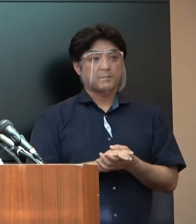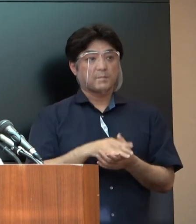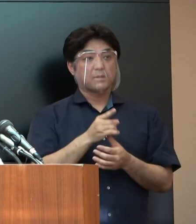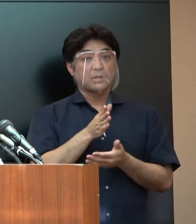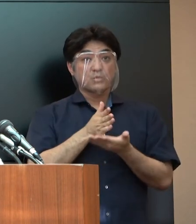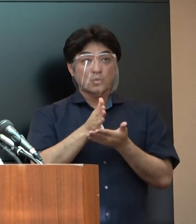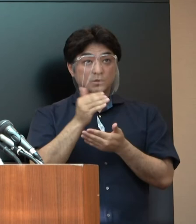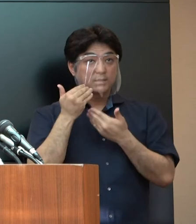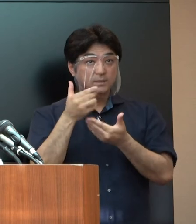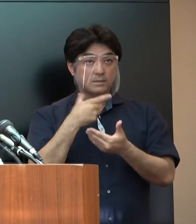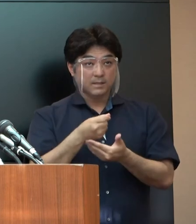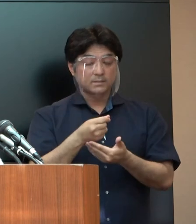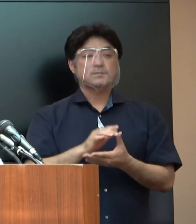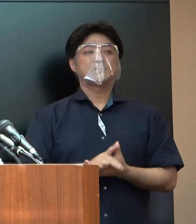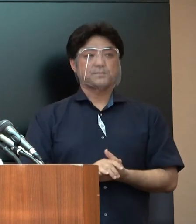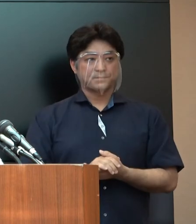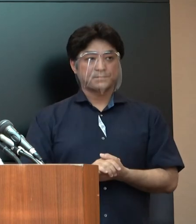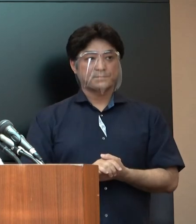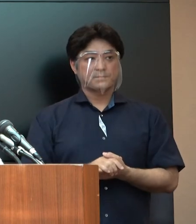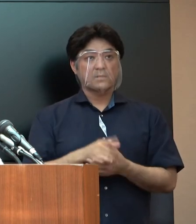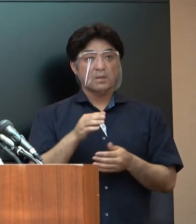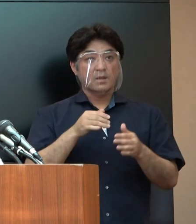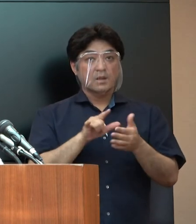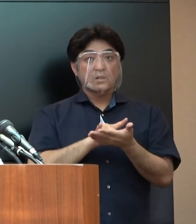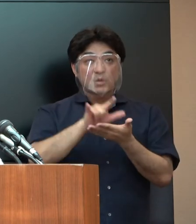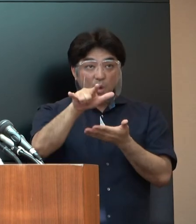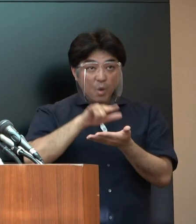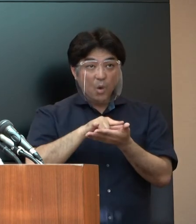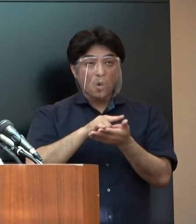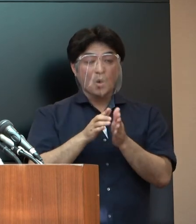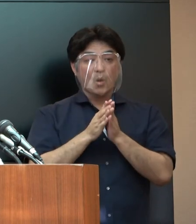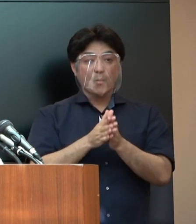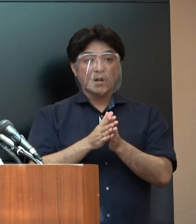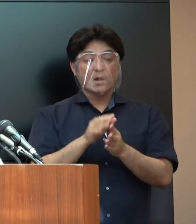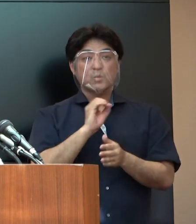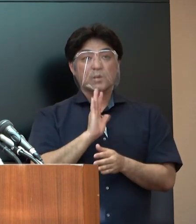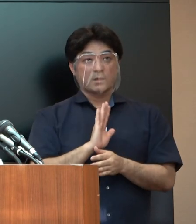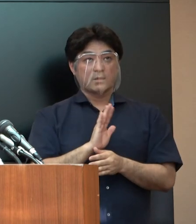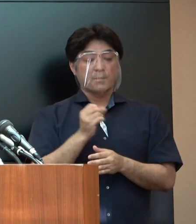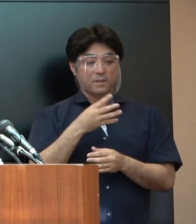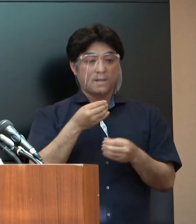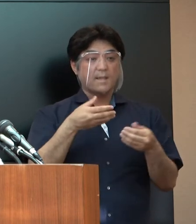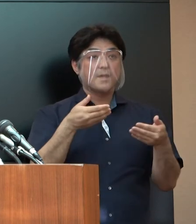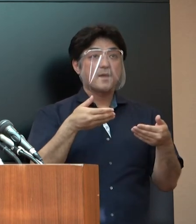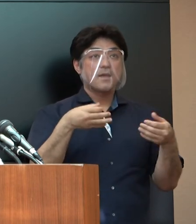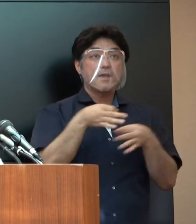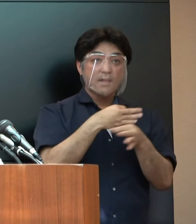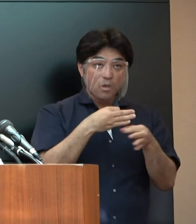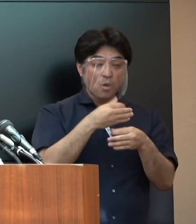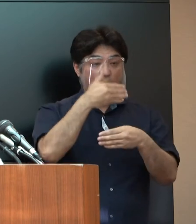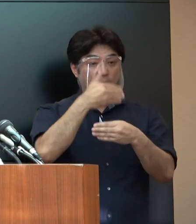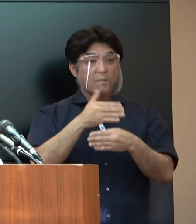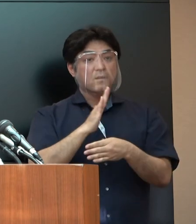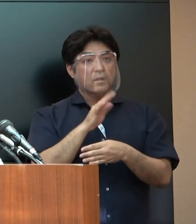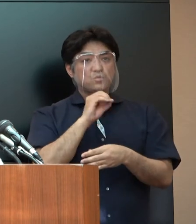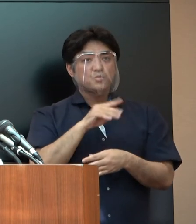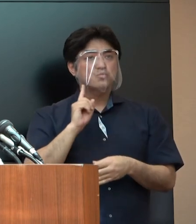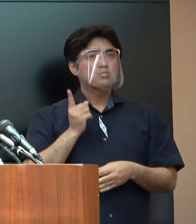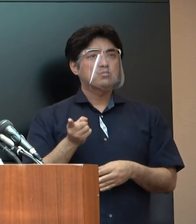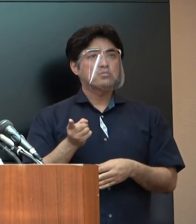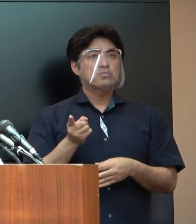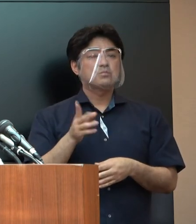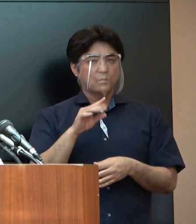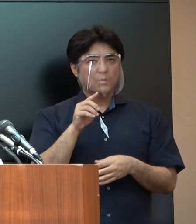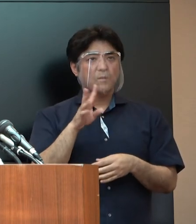NHK さん までお願いします。率直にお伺いしたいんですけども、ここで行く要請も求めず、営業時期の要請も求めないということで、じゃあ県民からするとな